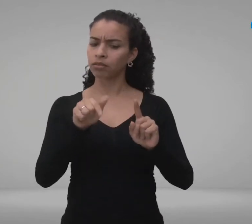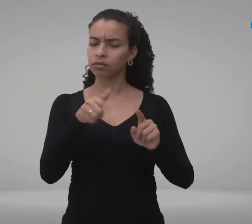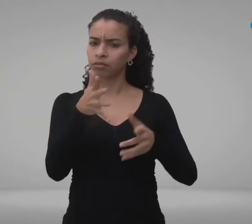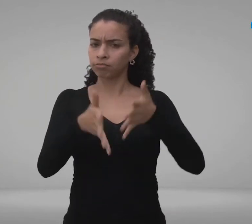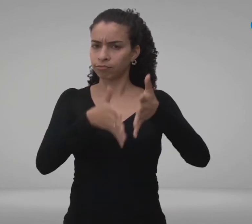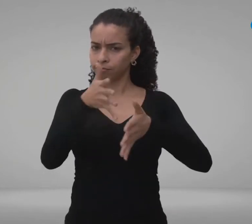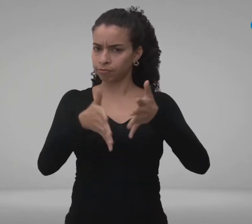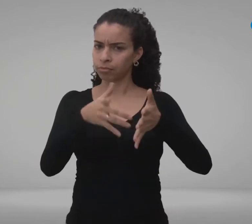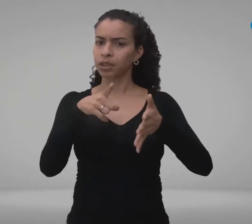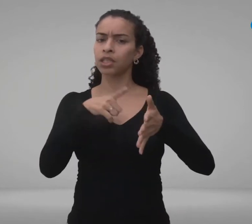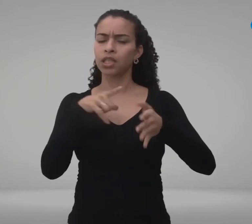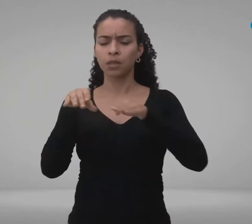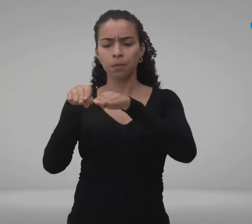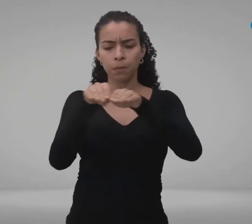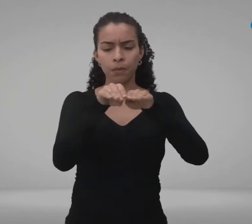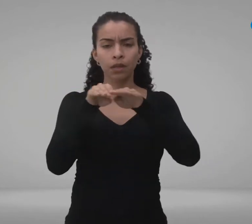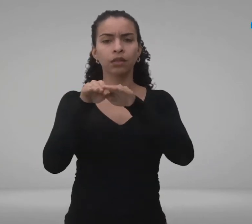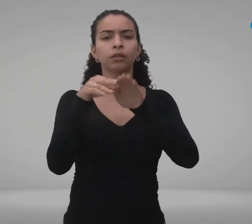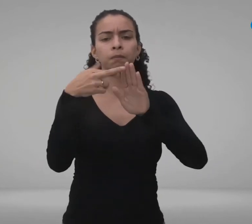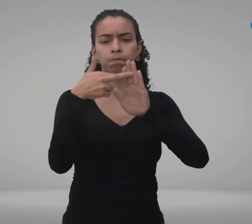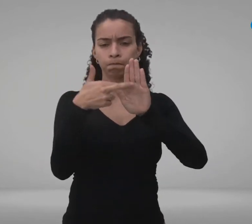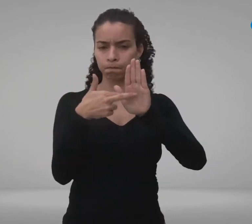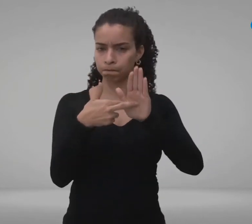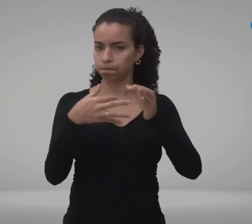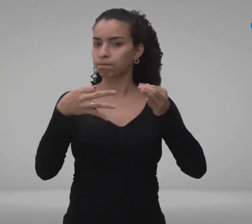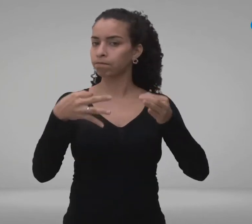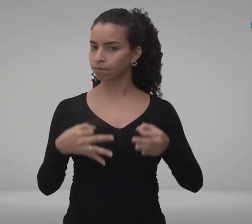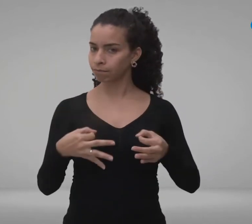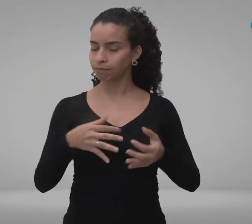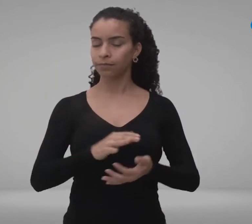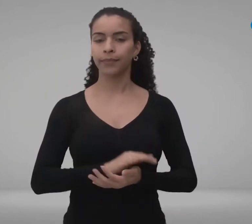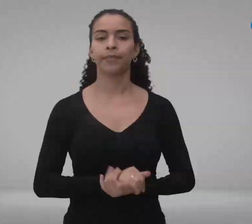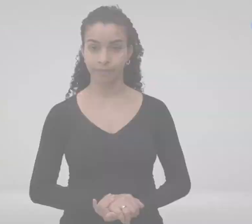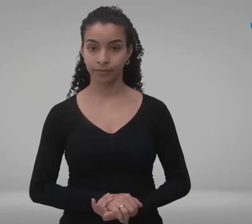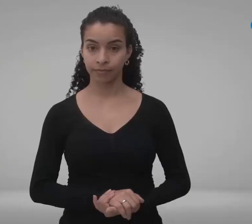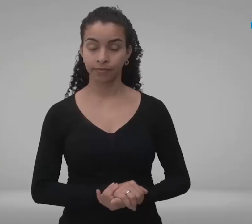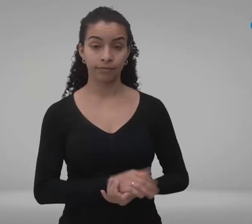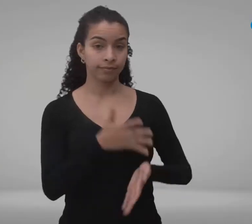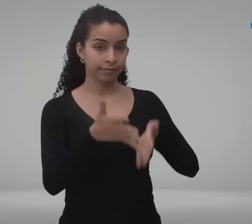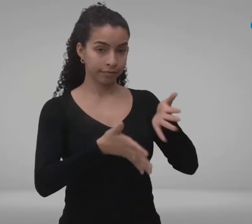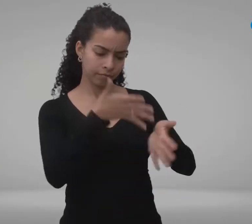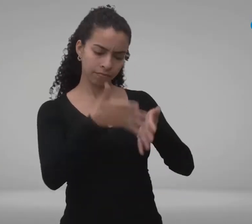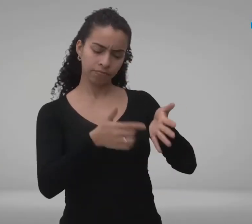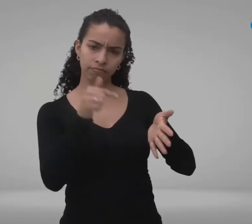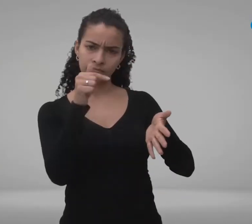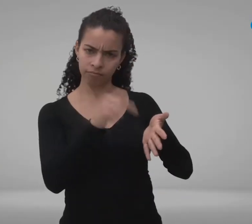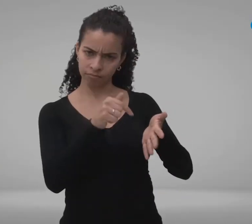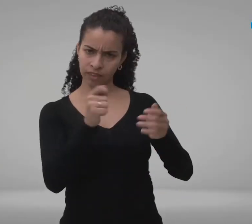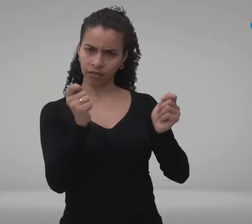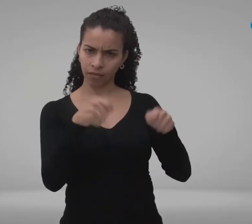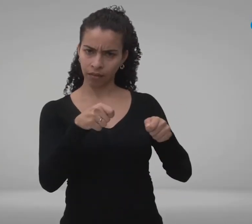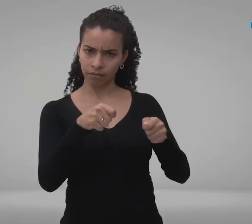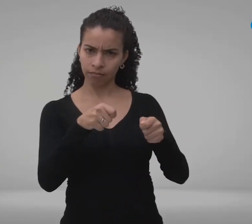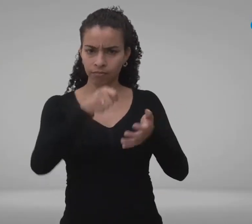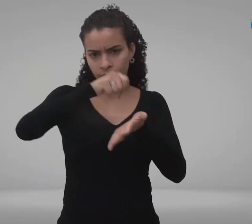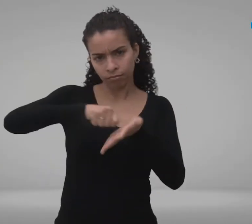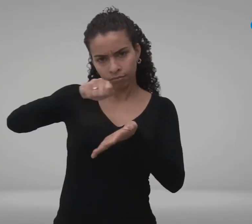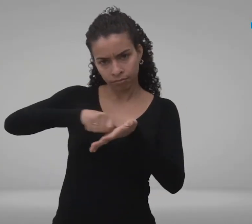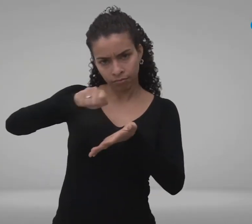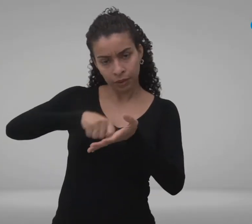a língua de sinais, ela é uma língua padronizada no Brasil já. A Libras, ela é uma língua ágrafa?